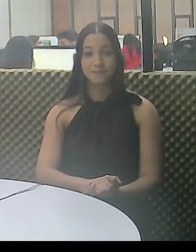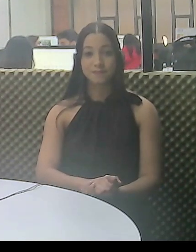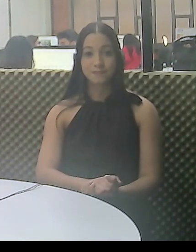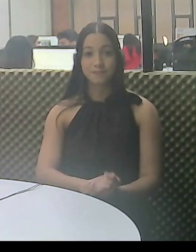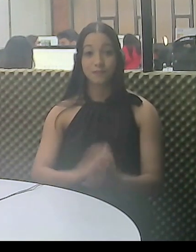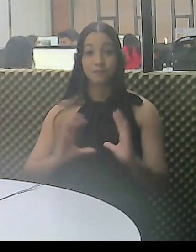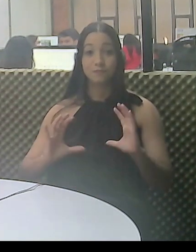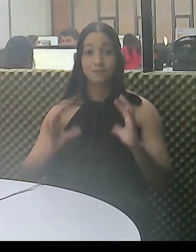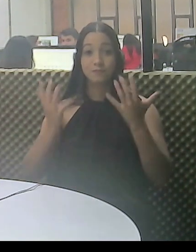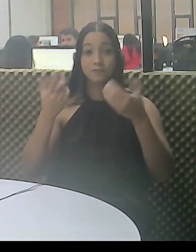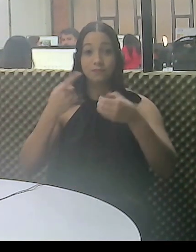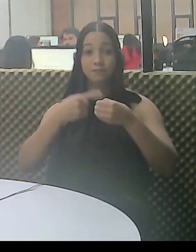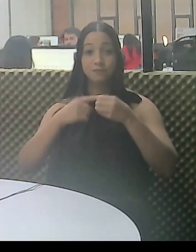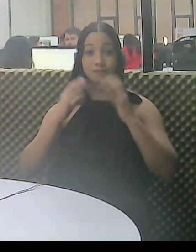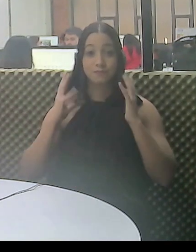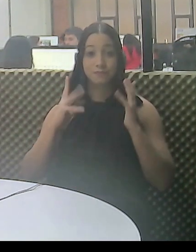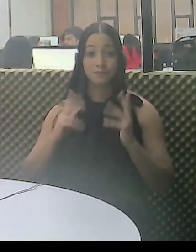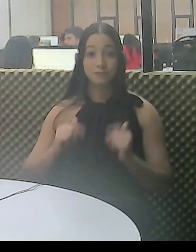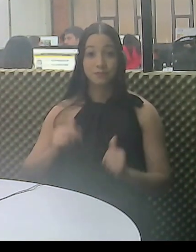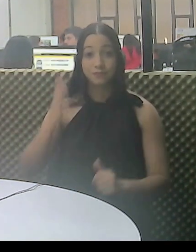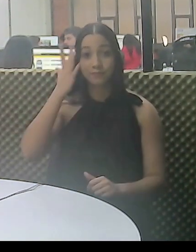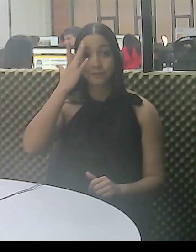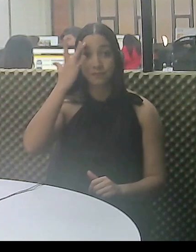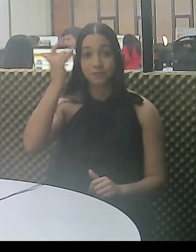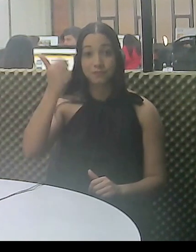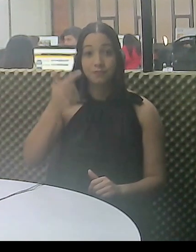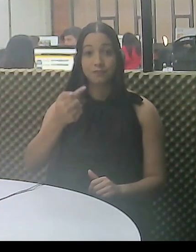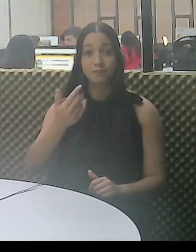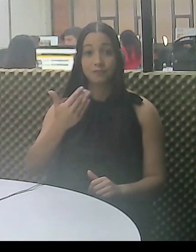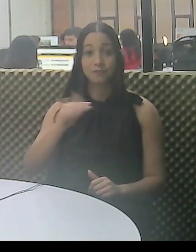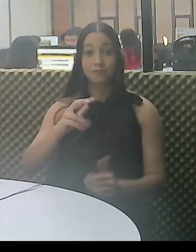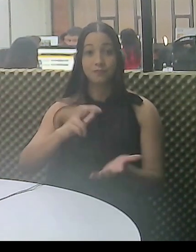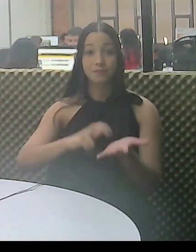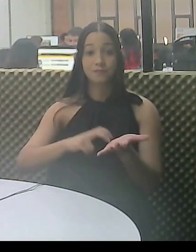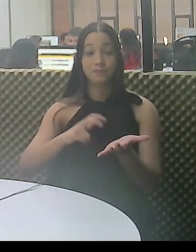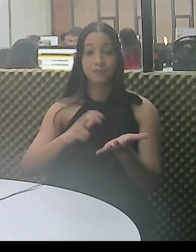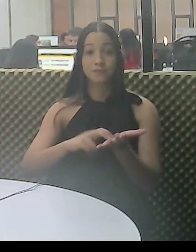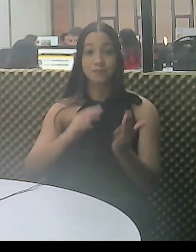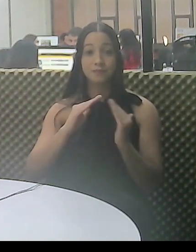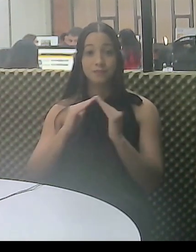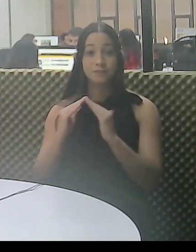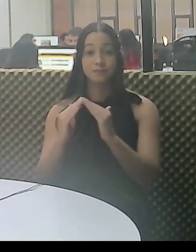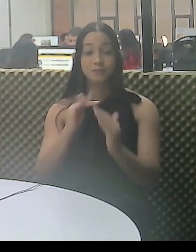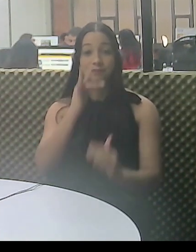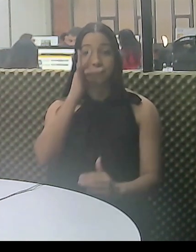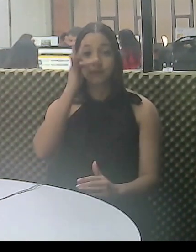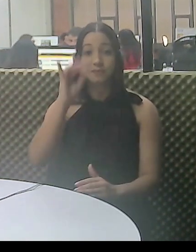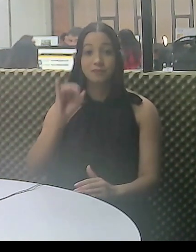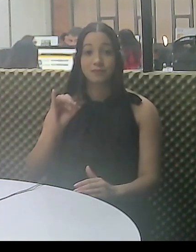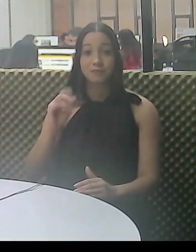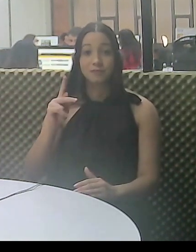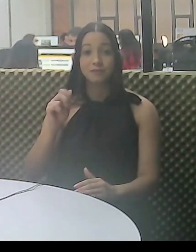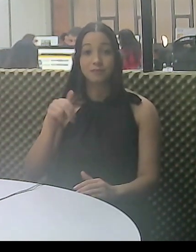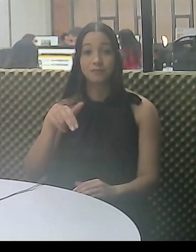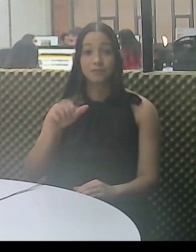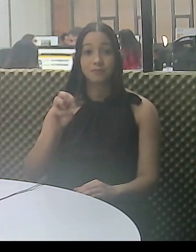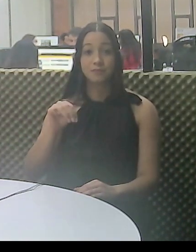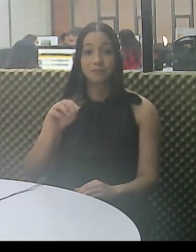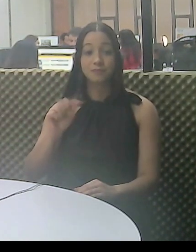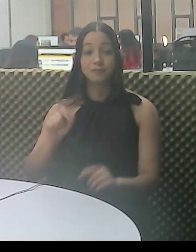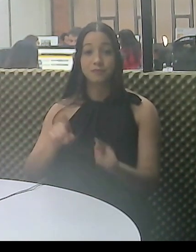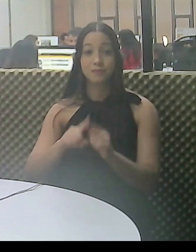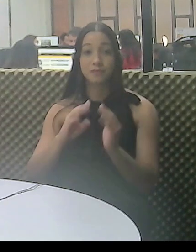O Mutirão Cidade Limpa chega amanhã, às 7:30 da manhã, na região do bairro Jardim Ipanema, contemplando também os